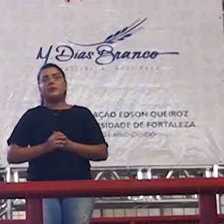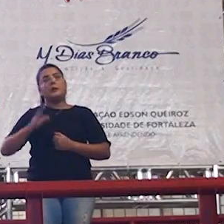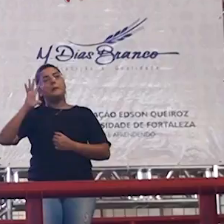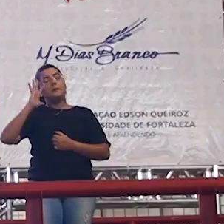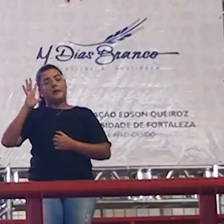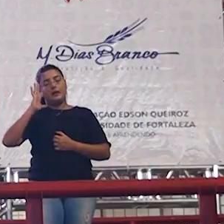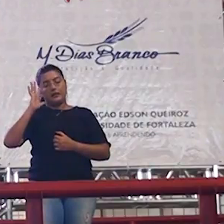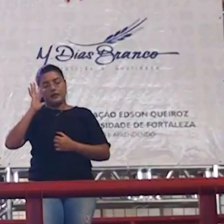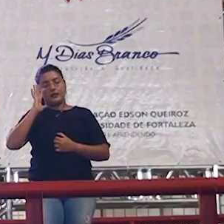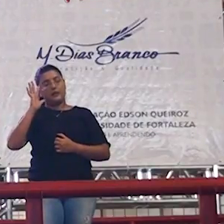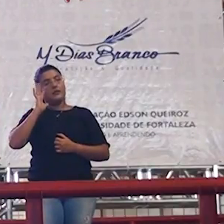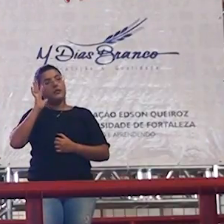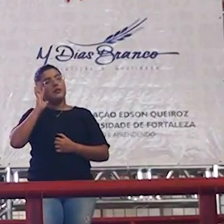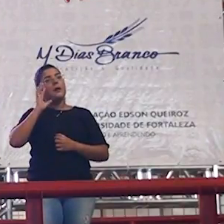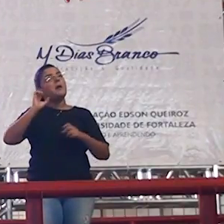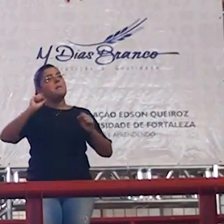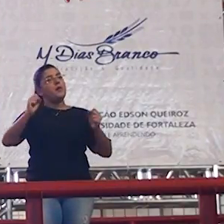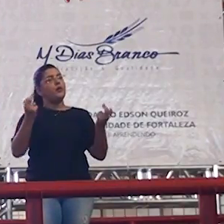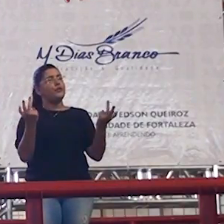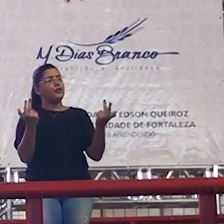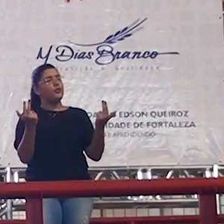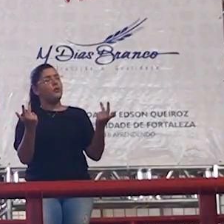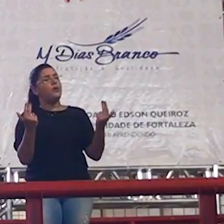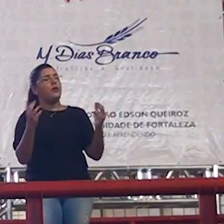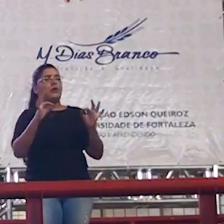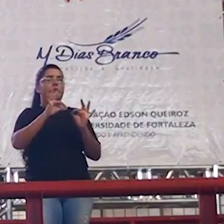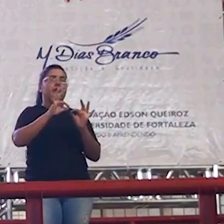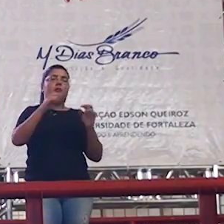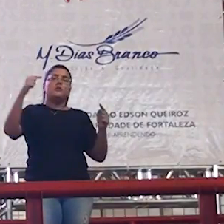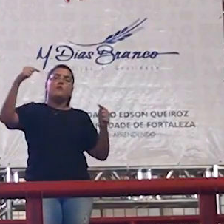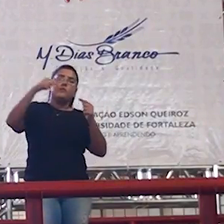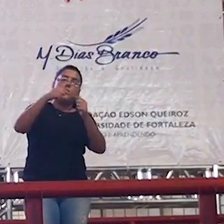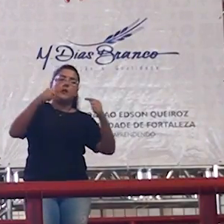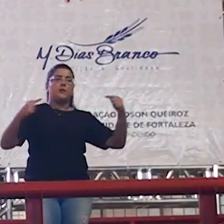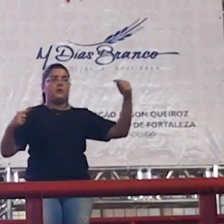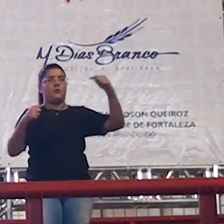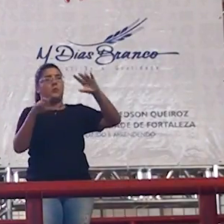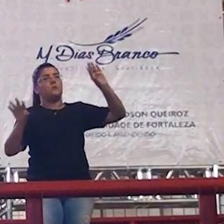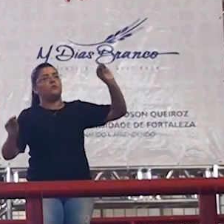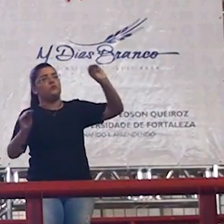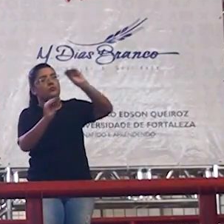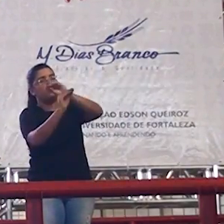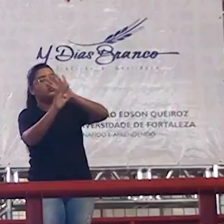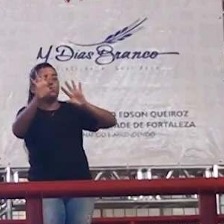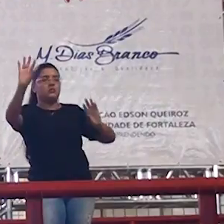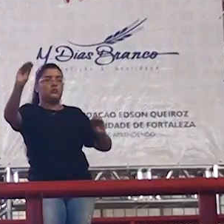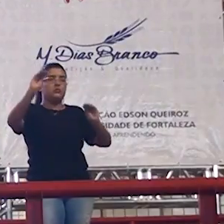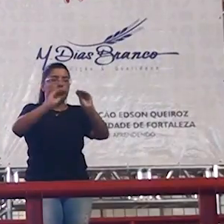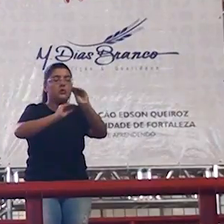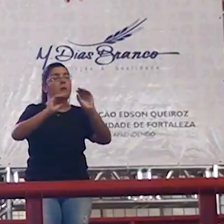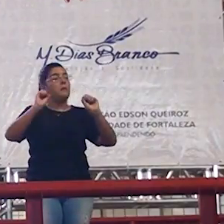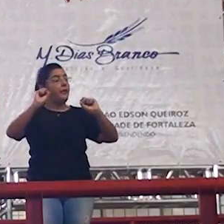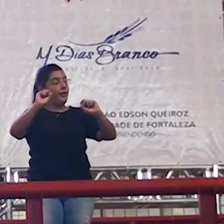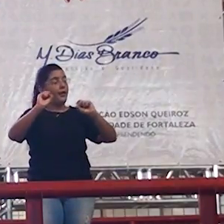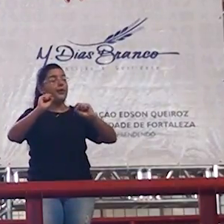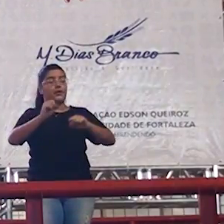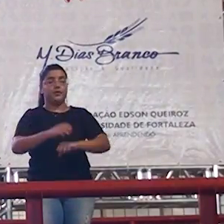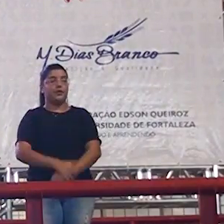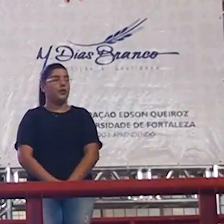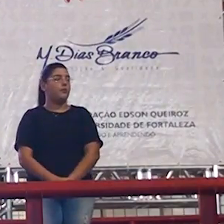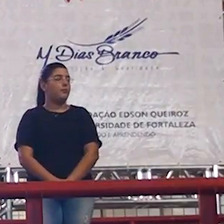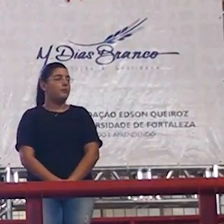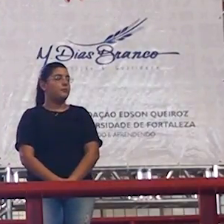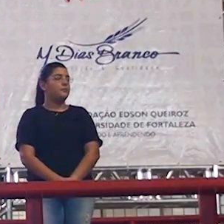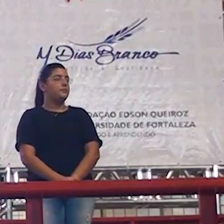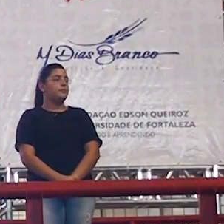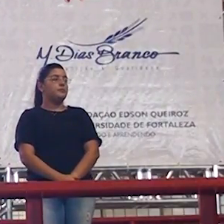Pensa ali que é um igual, você pode fazer a mesma coisa. Pode passar para um lado, para o outro, pode fazer meios extremos.